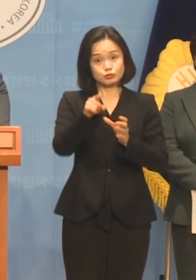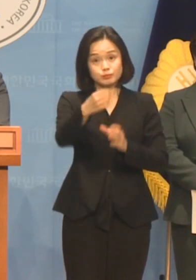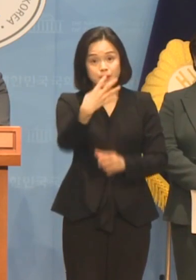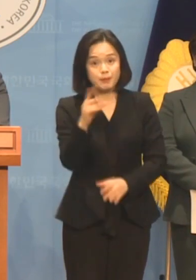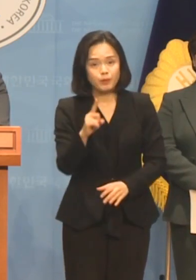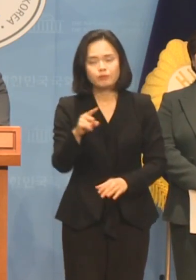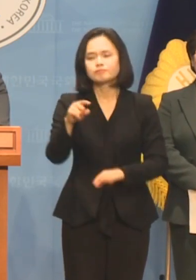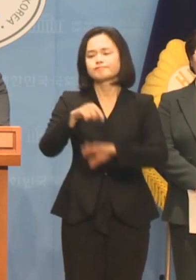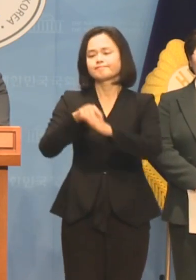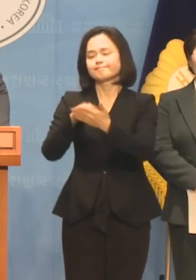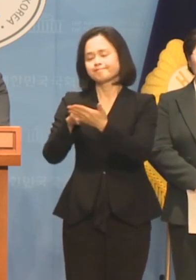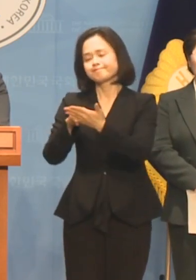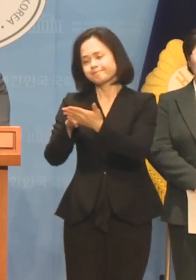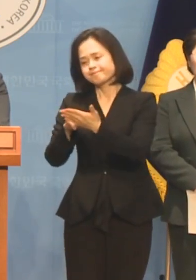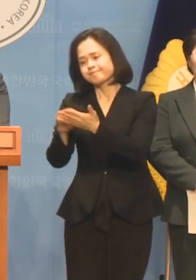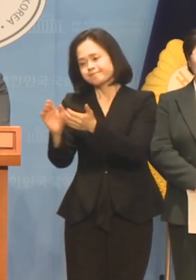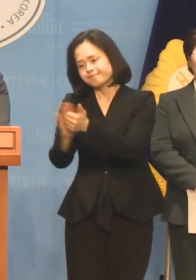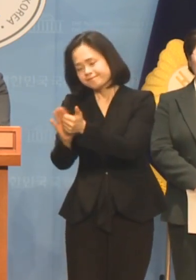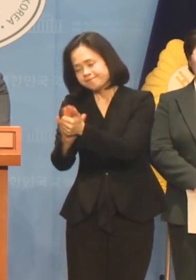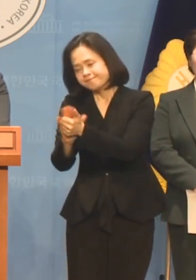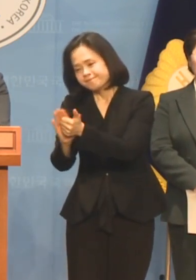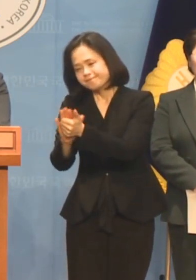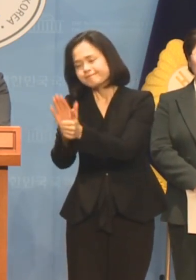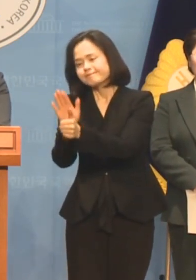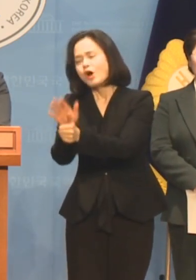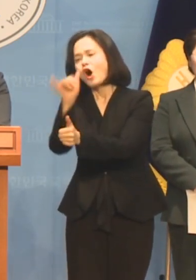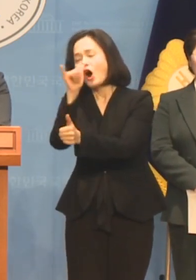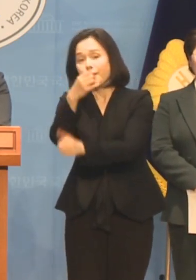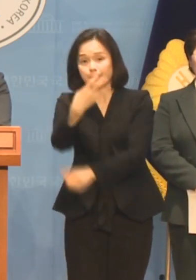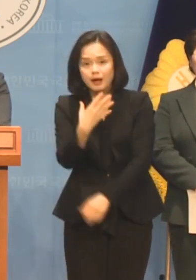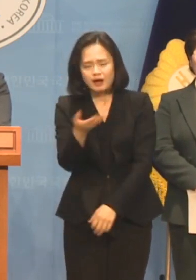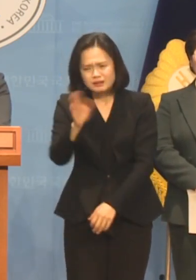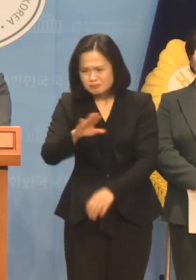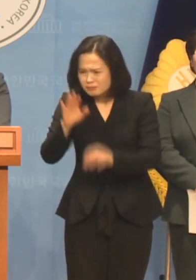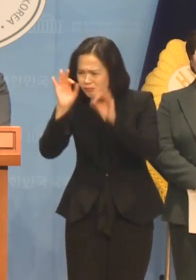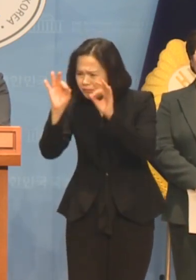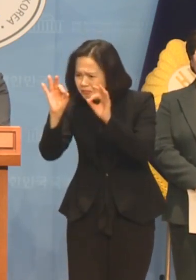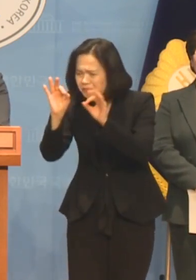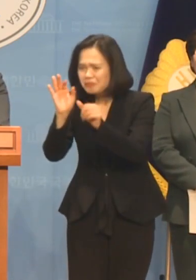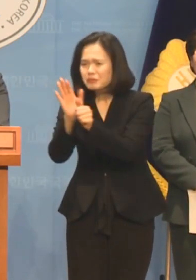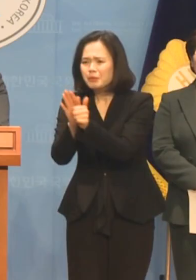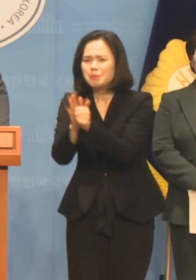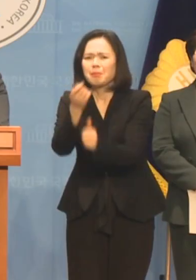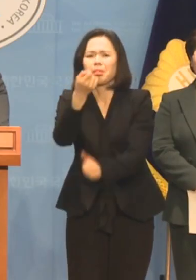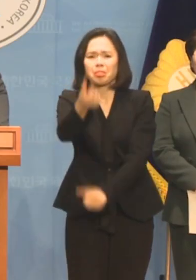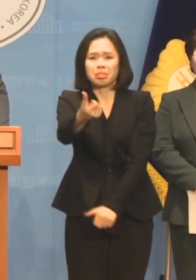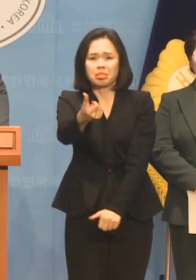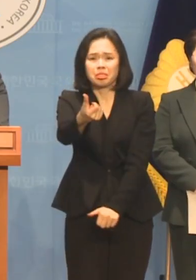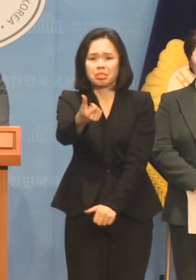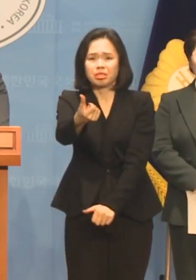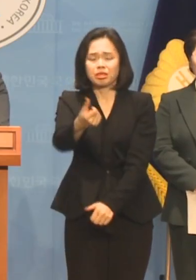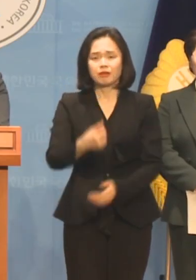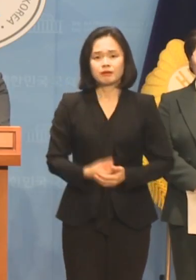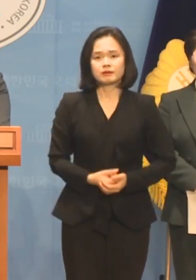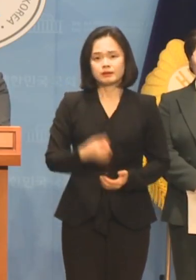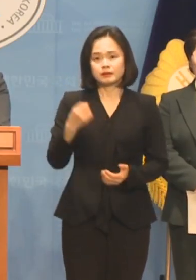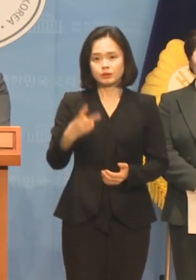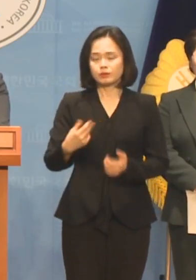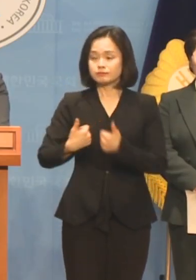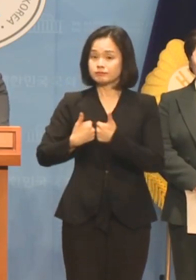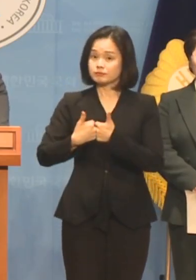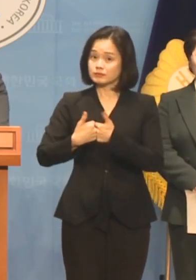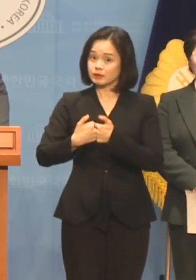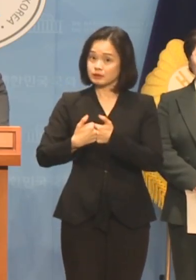하나 그 대책은 매우 미흡한 것으로 보이며 부정확한 사실을 전달하거나 상담을 진행하는 것은 그들의